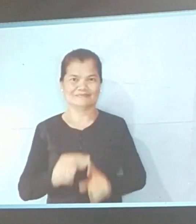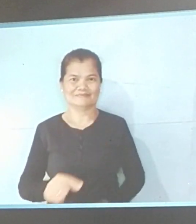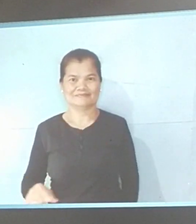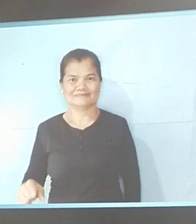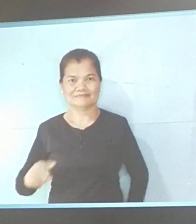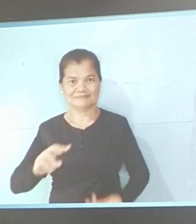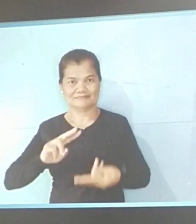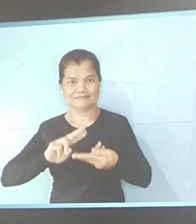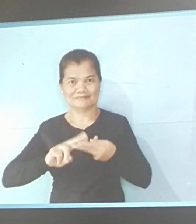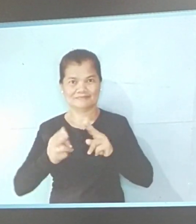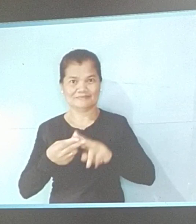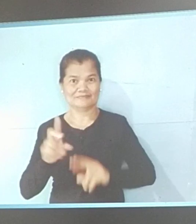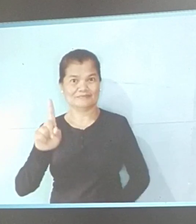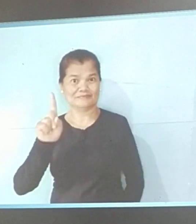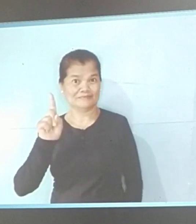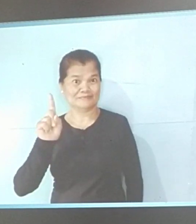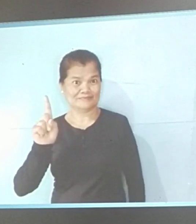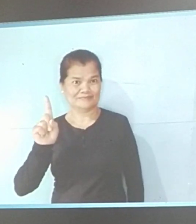Meron si Lola. Number 1.